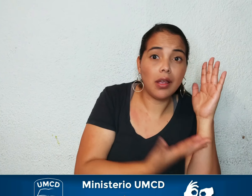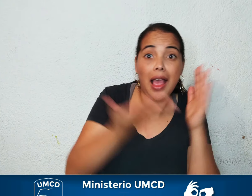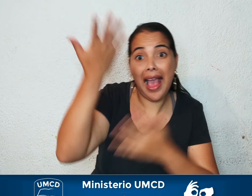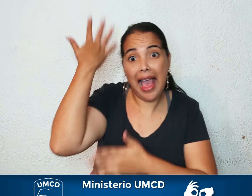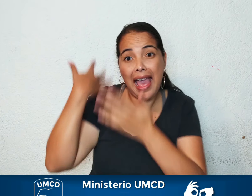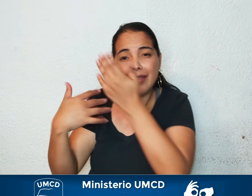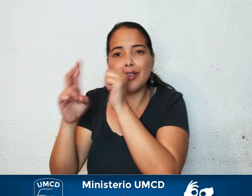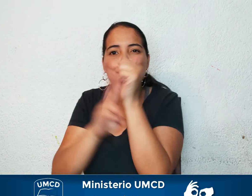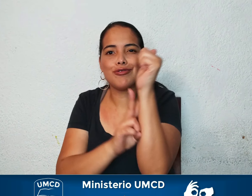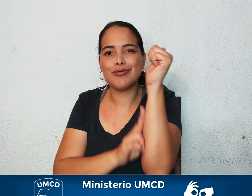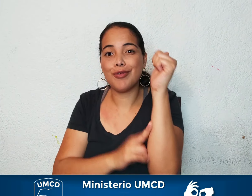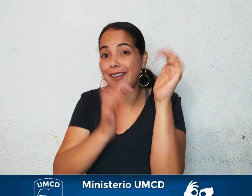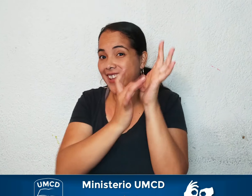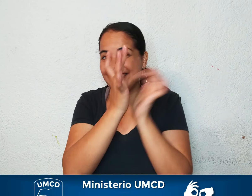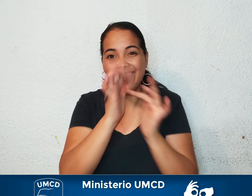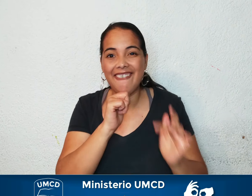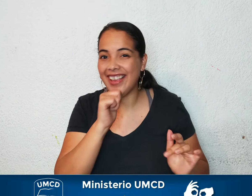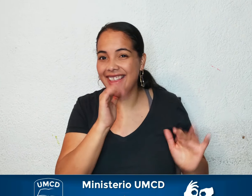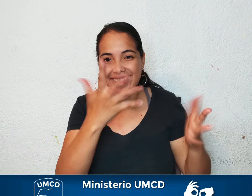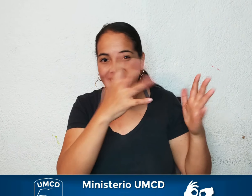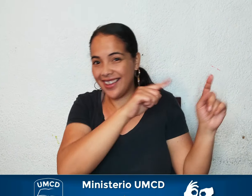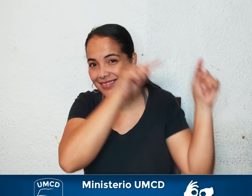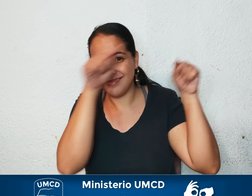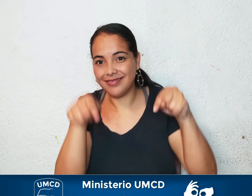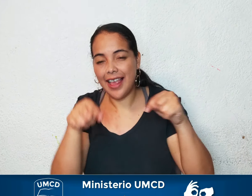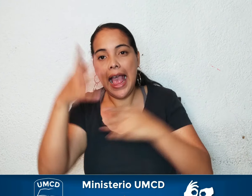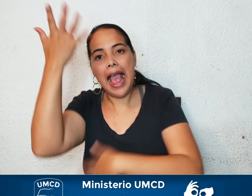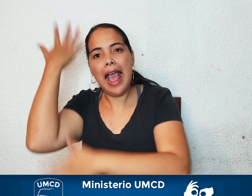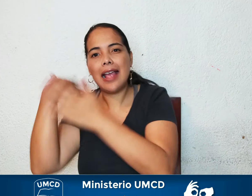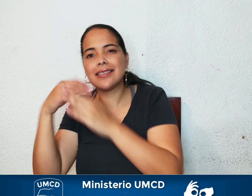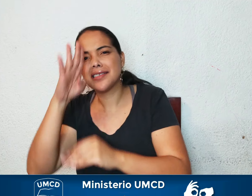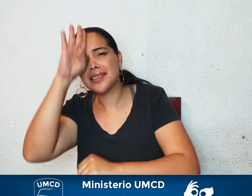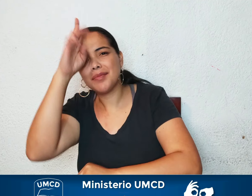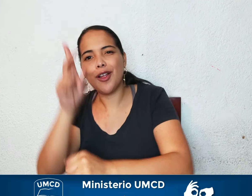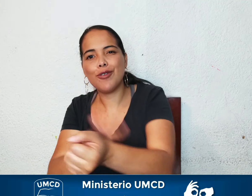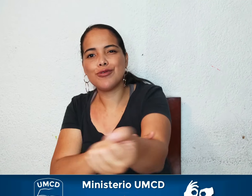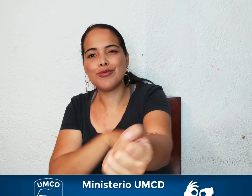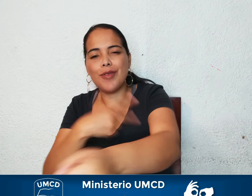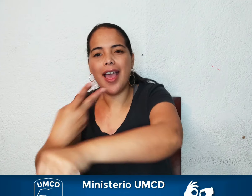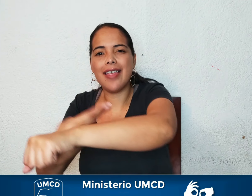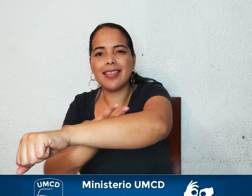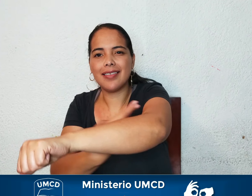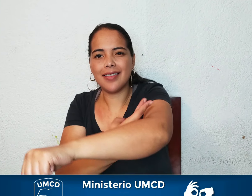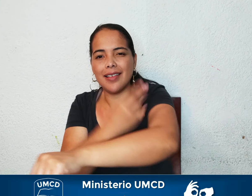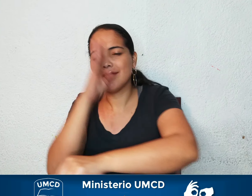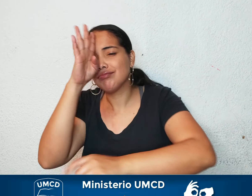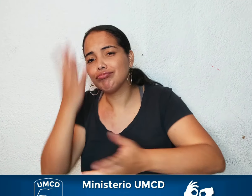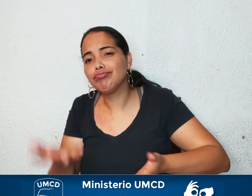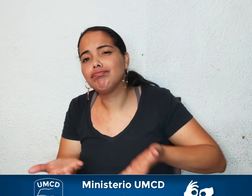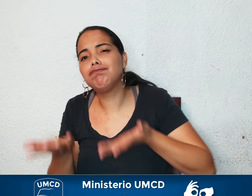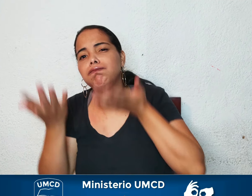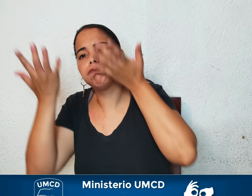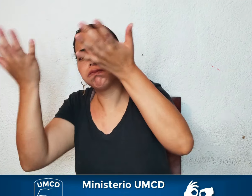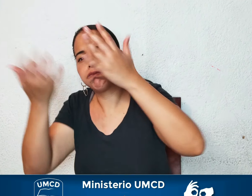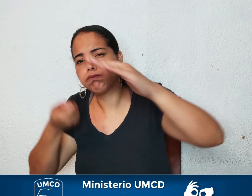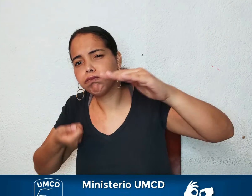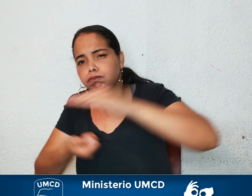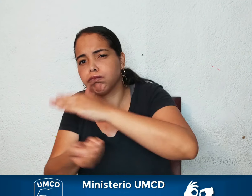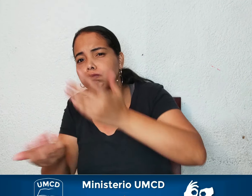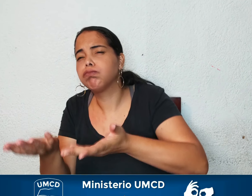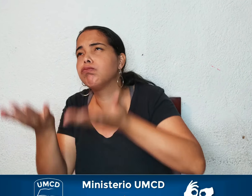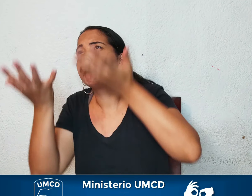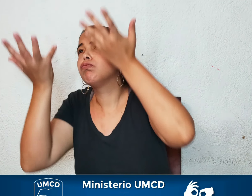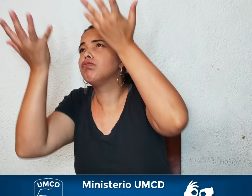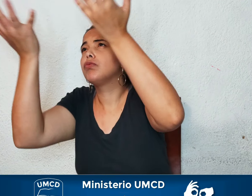un sacrificio vivo en el cual iba a ser entregado frente al sacerdote, y éste tomaría la vida